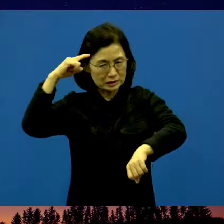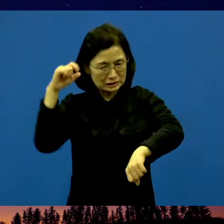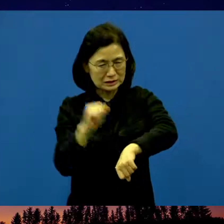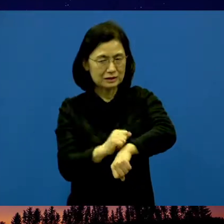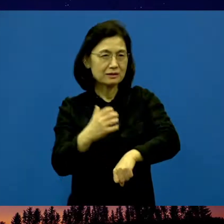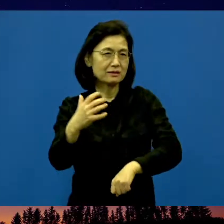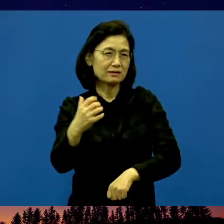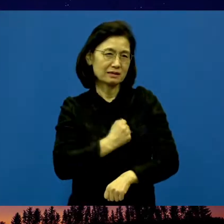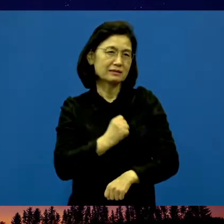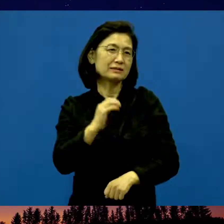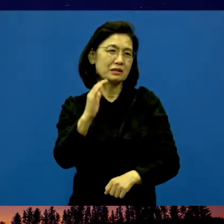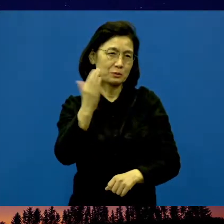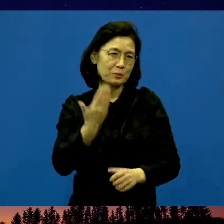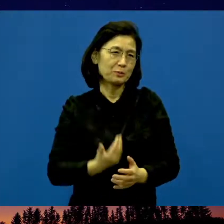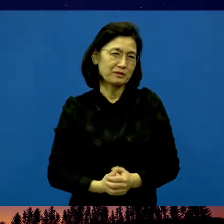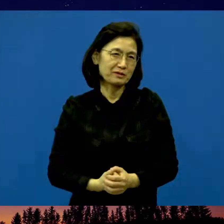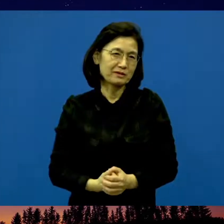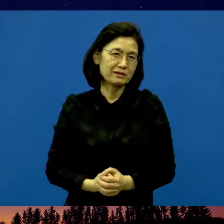되는 것이죠.